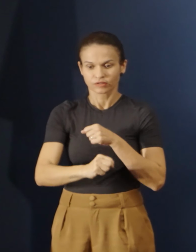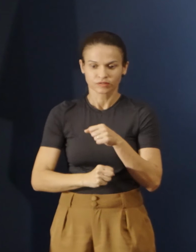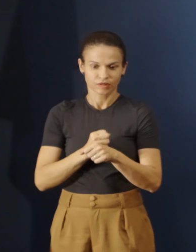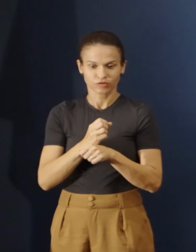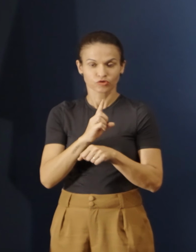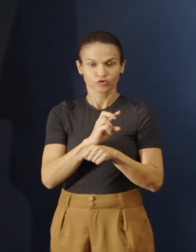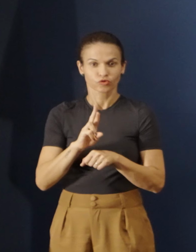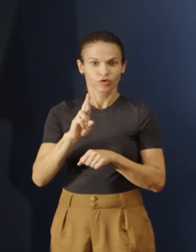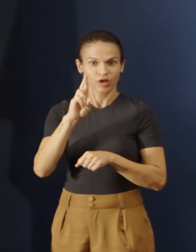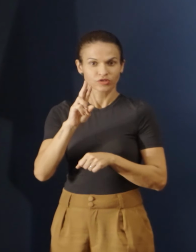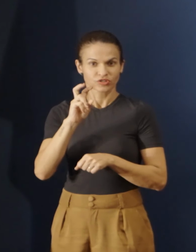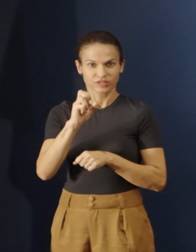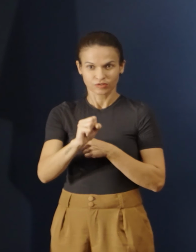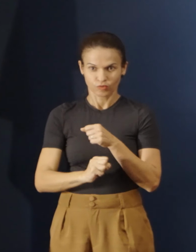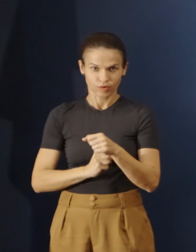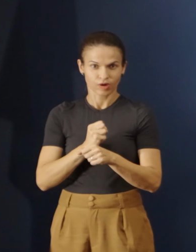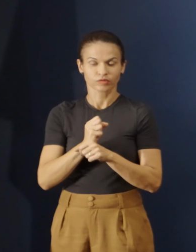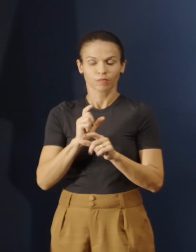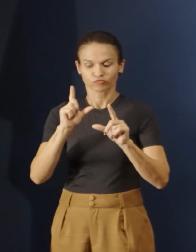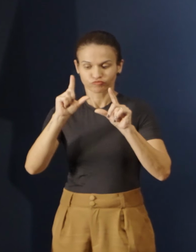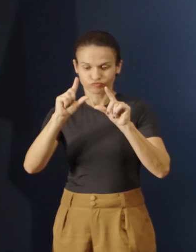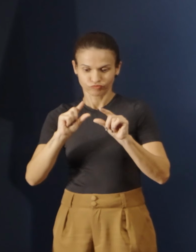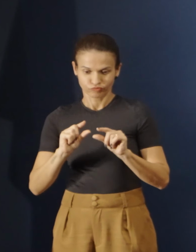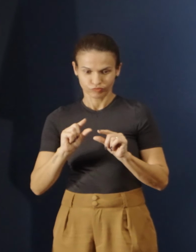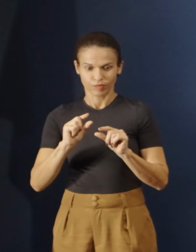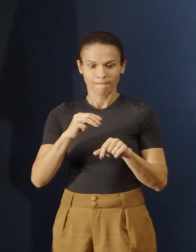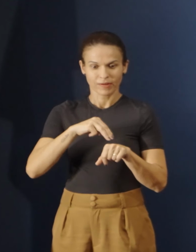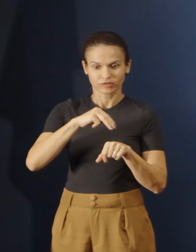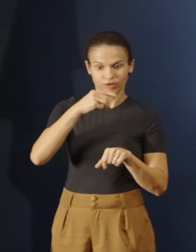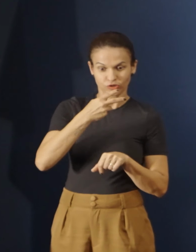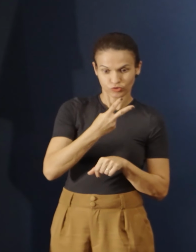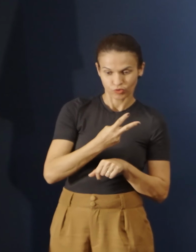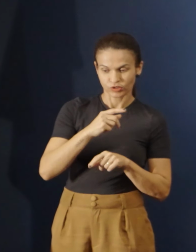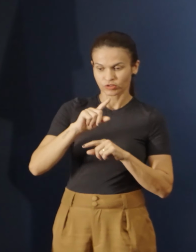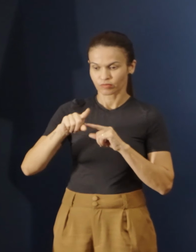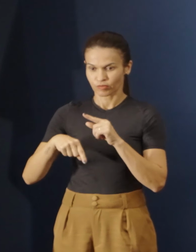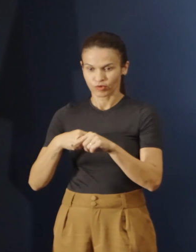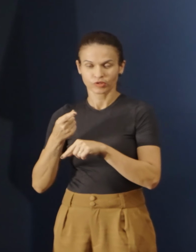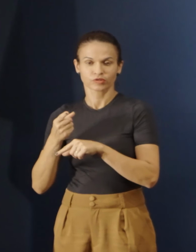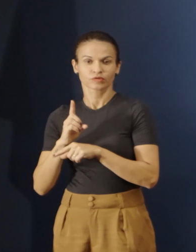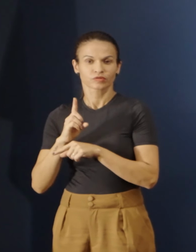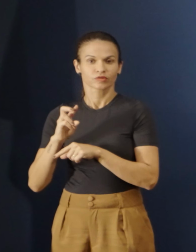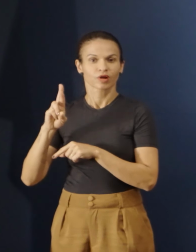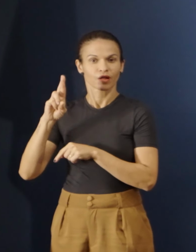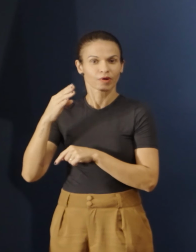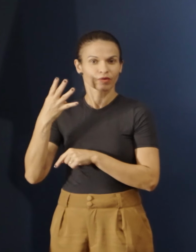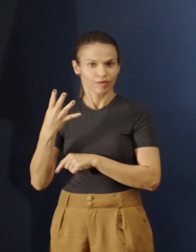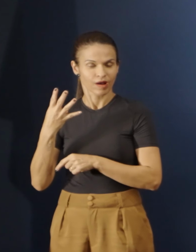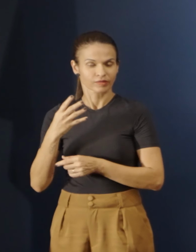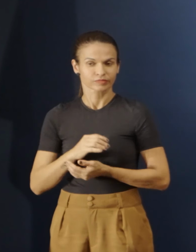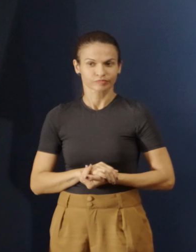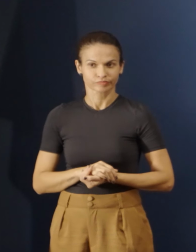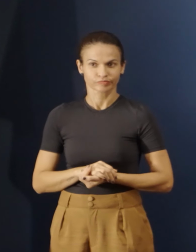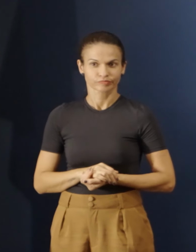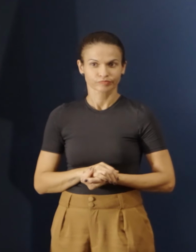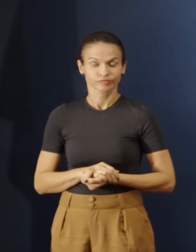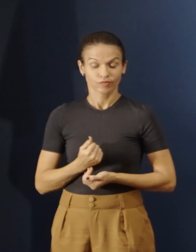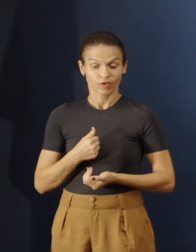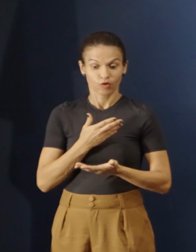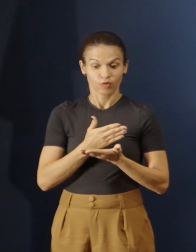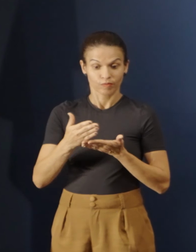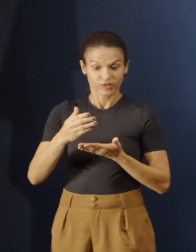doutorado de 5 anos, né? Depois diminuiu, né? O mestrado para 2, o doutorado para 4, ainda peguei a legislação no mestrado de 3 anos. Isso que eu